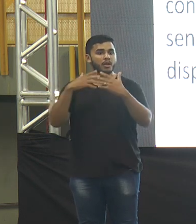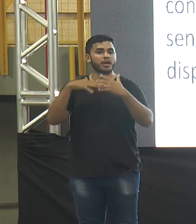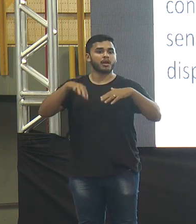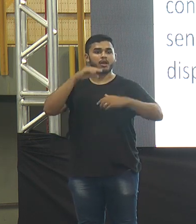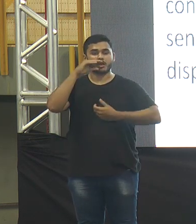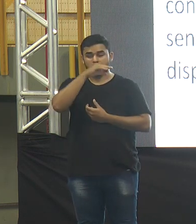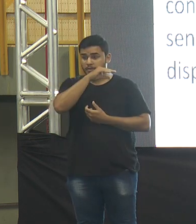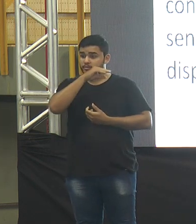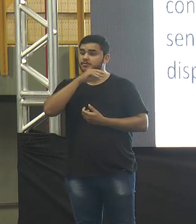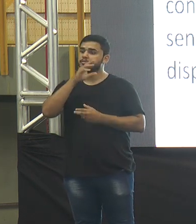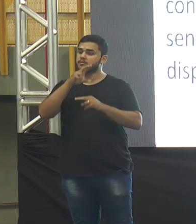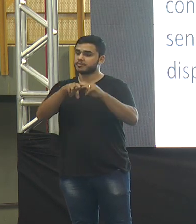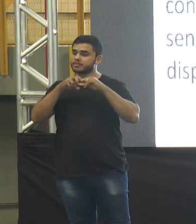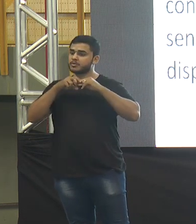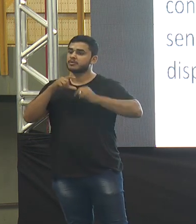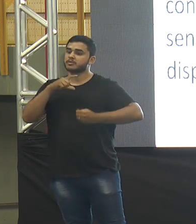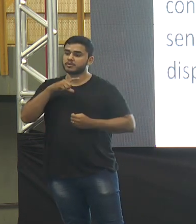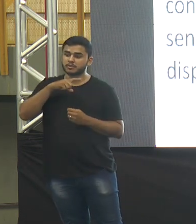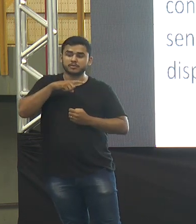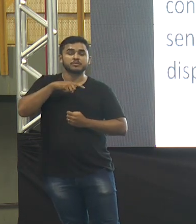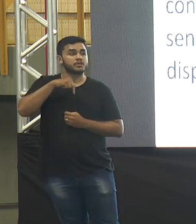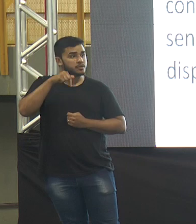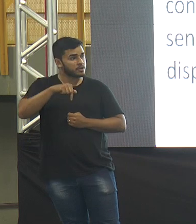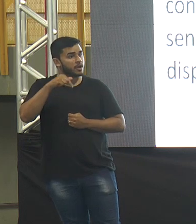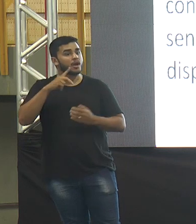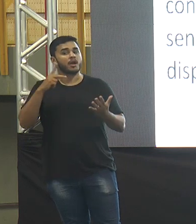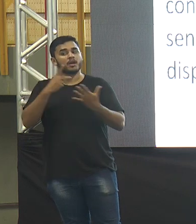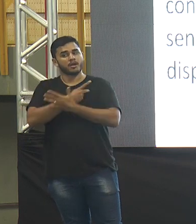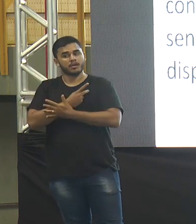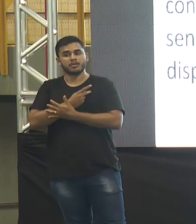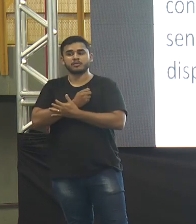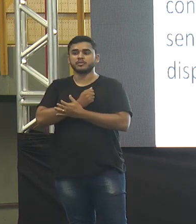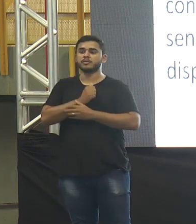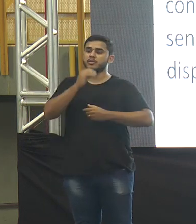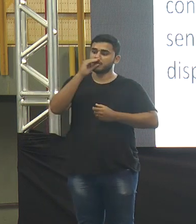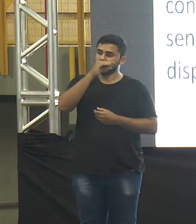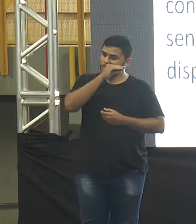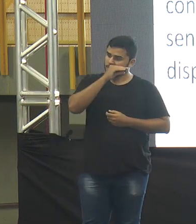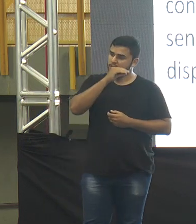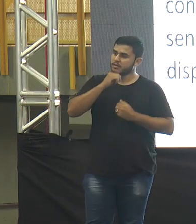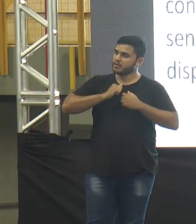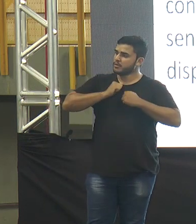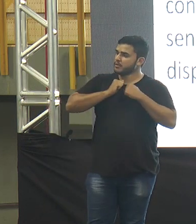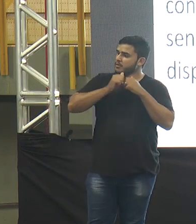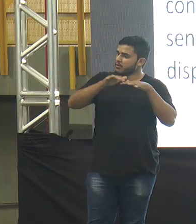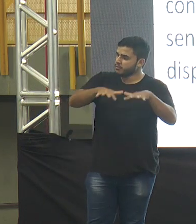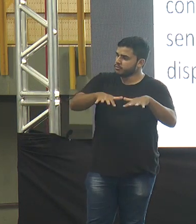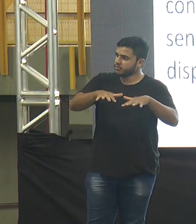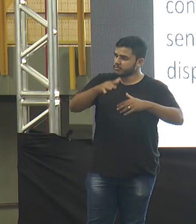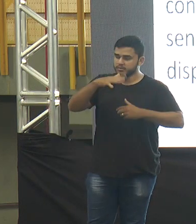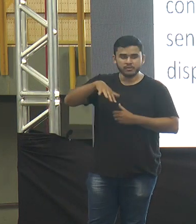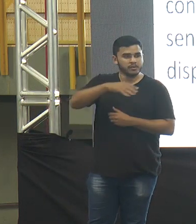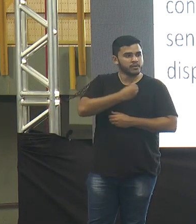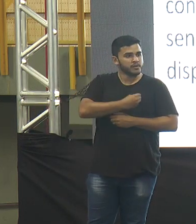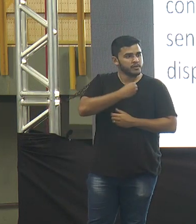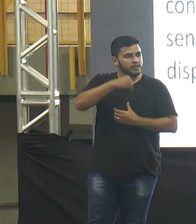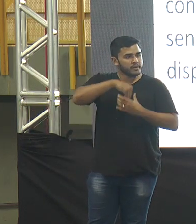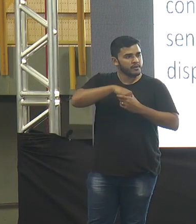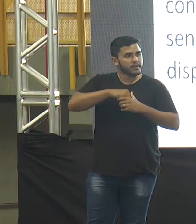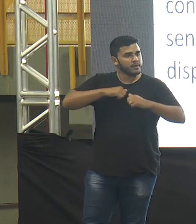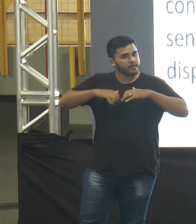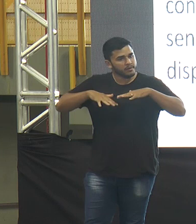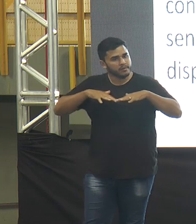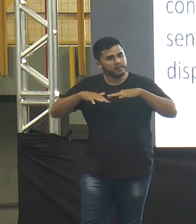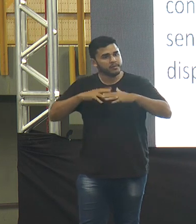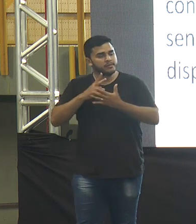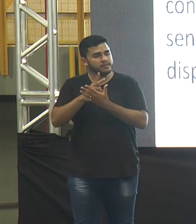tem a ver com a química, porque essa combustão é quem produz energia para que o teu corpo possa sobreviver, possa se movimentar.